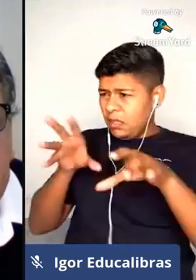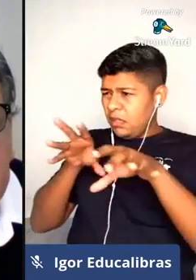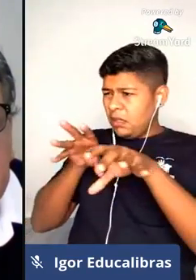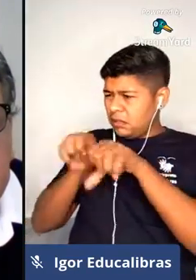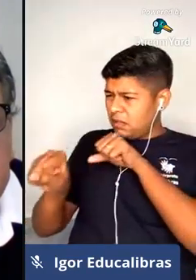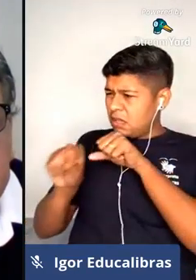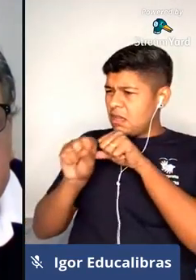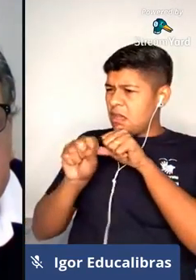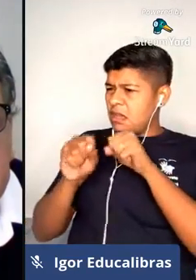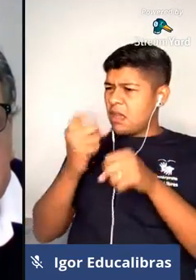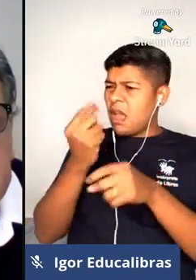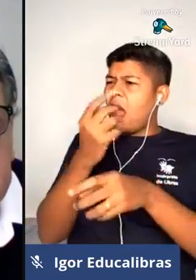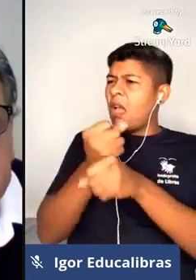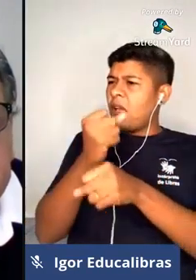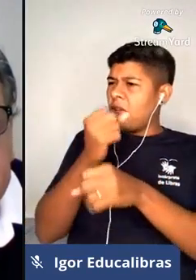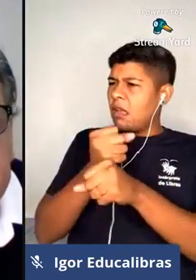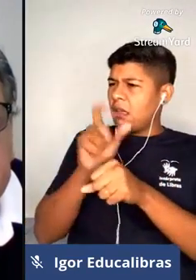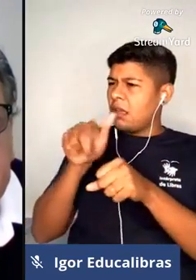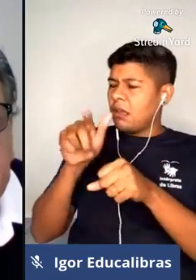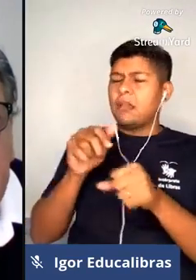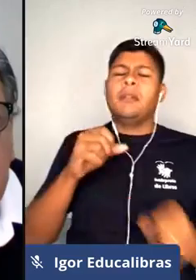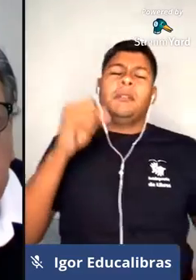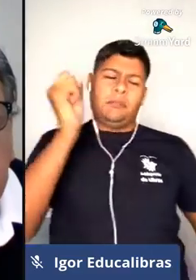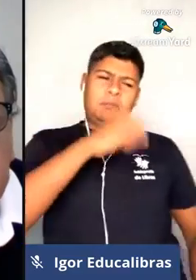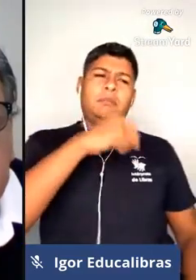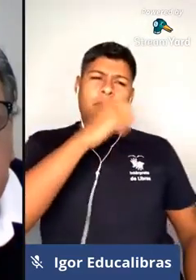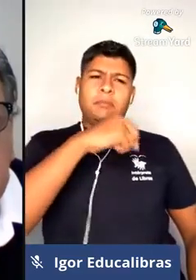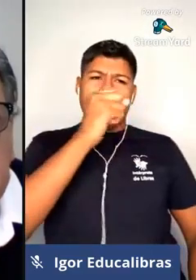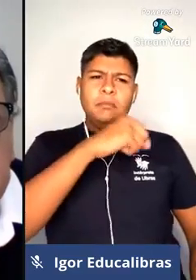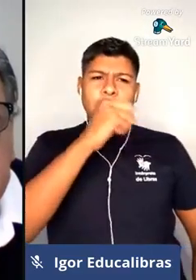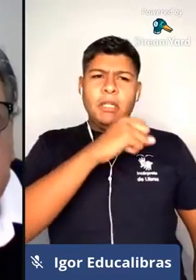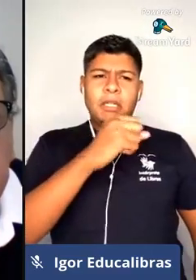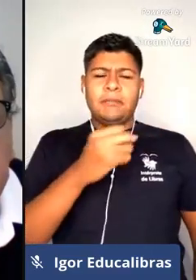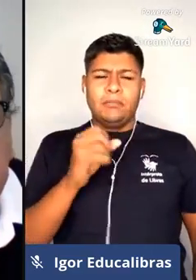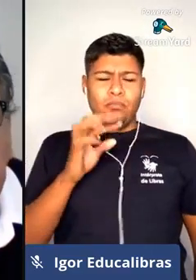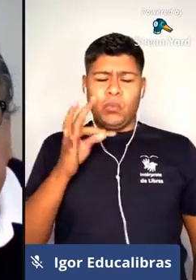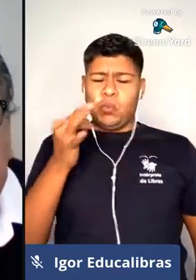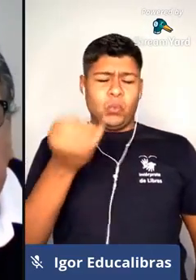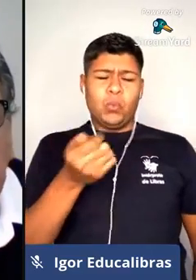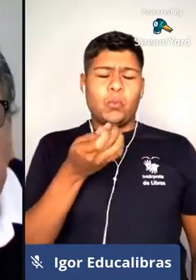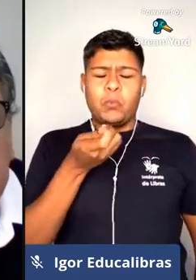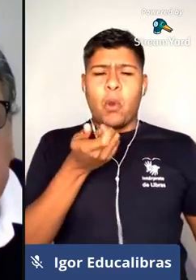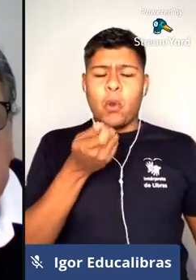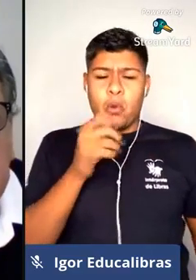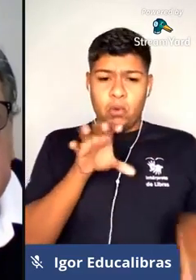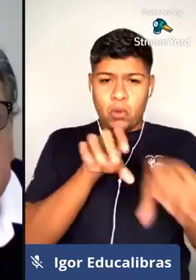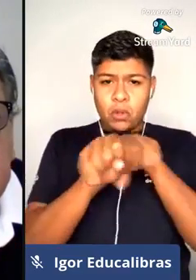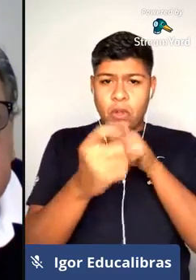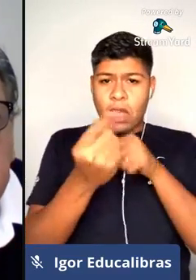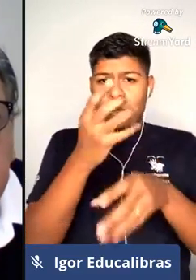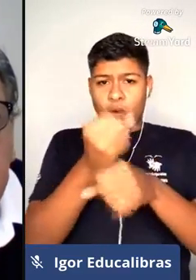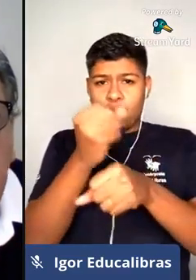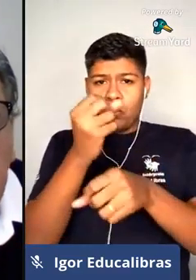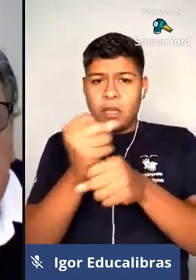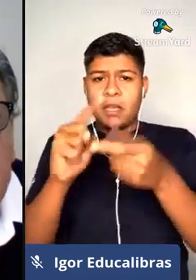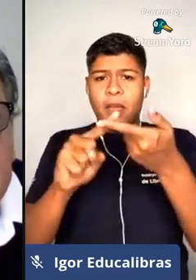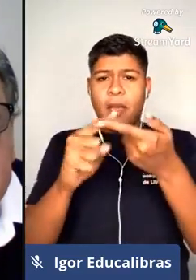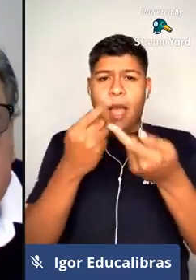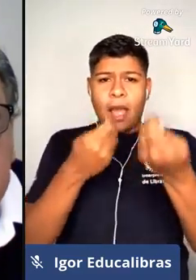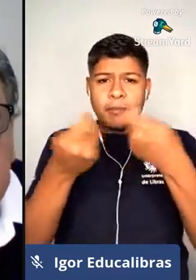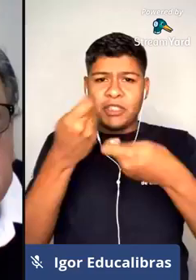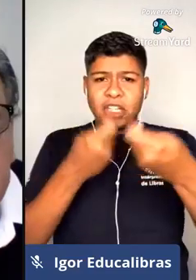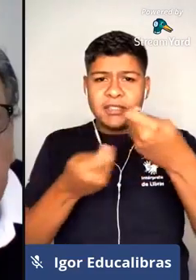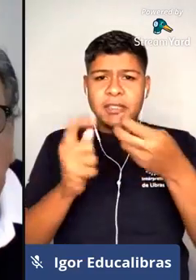economista? Sim. Um pouco de tudo. Eu formei economia, administração,